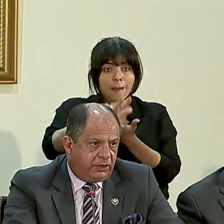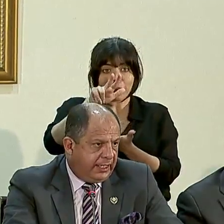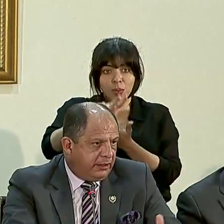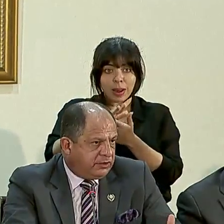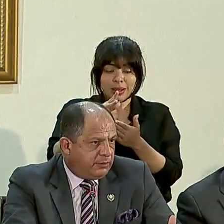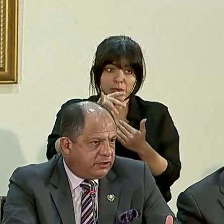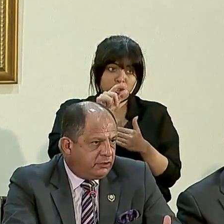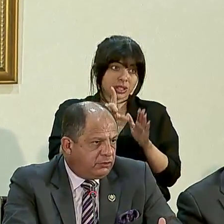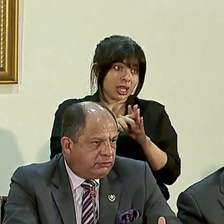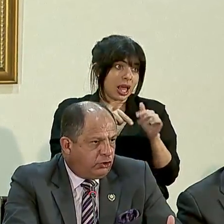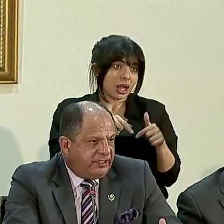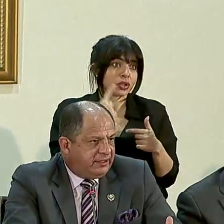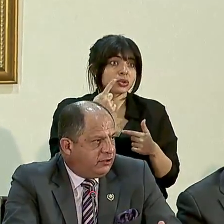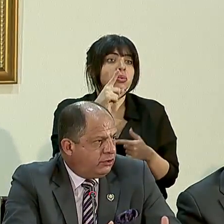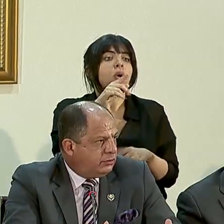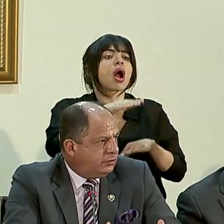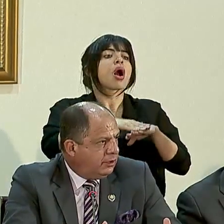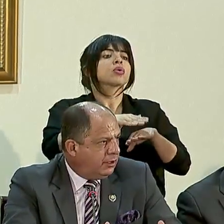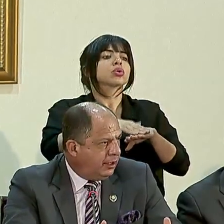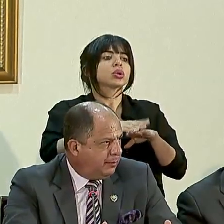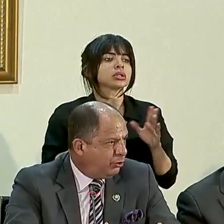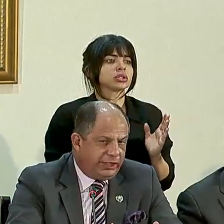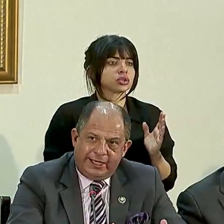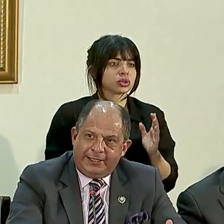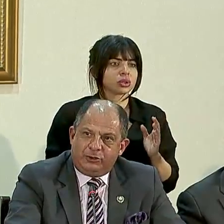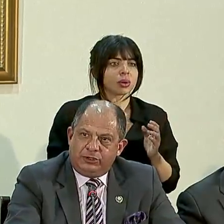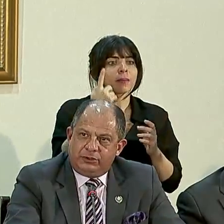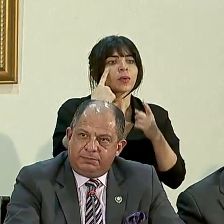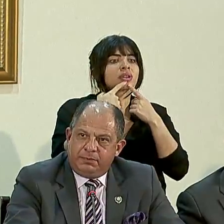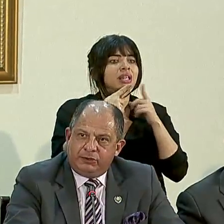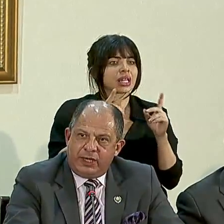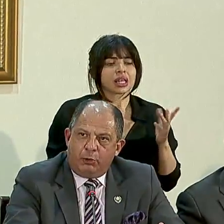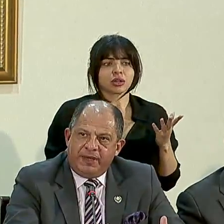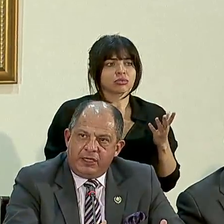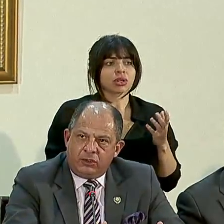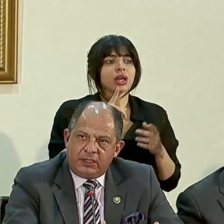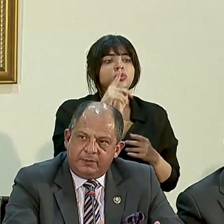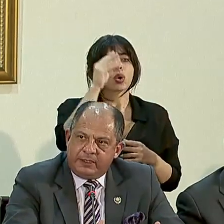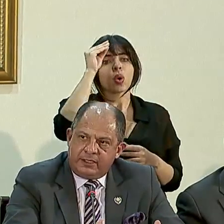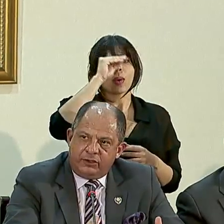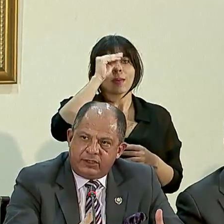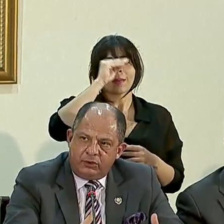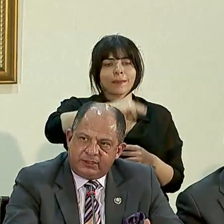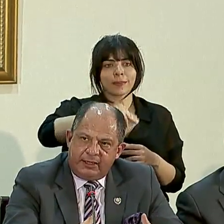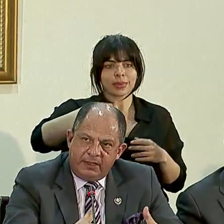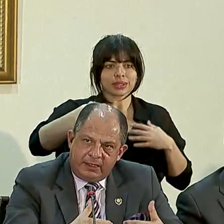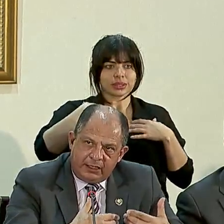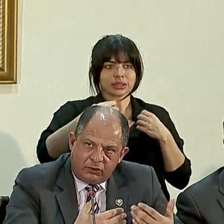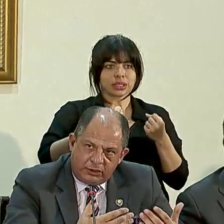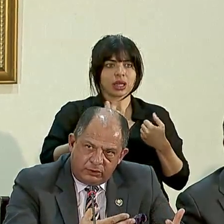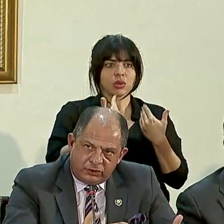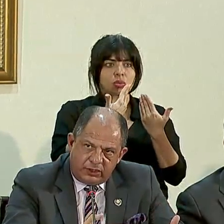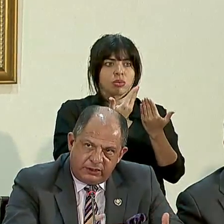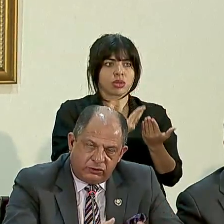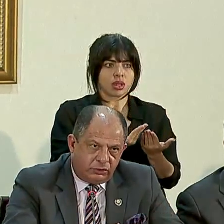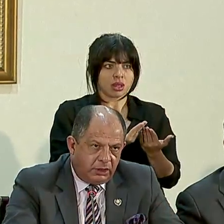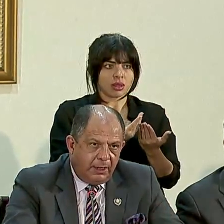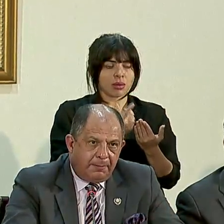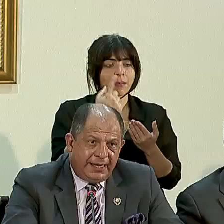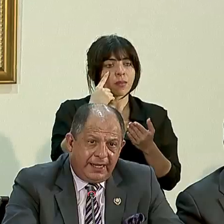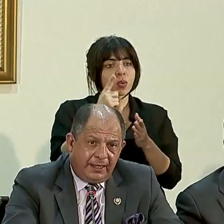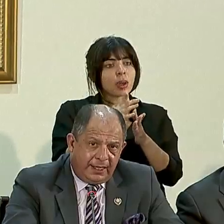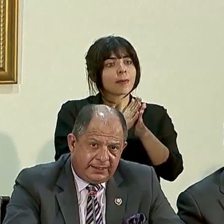el proyecto de ley. Aquí no estamos haciendo una autorización por decreto, es una opinión que el Ministerio de Salud está emitiendo ante una